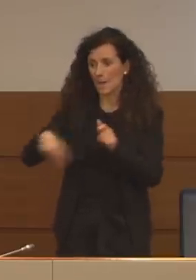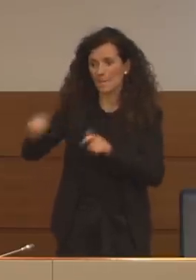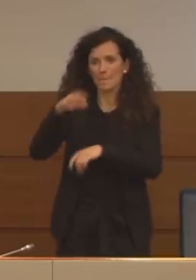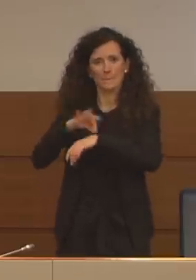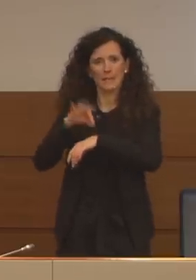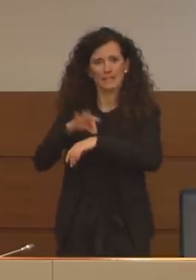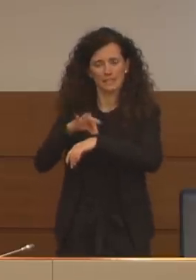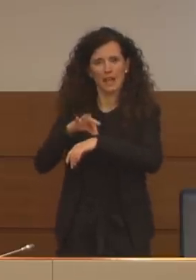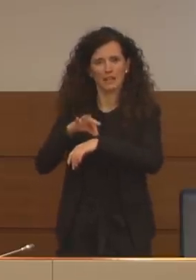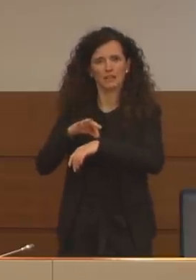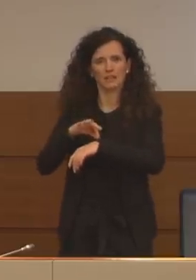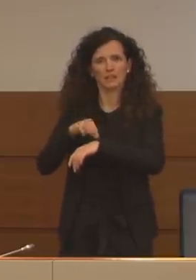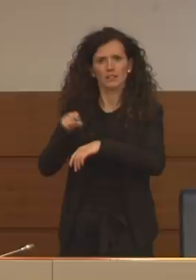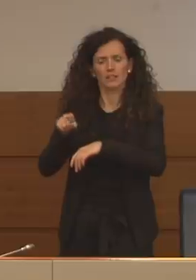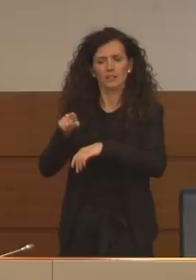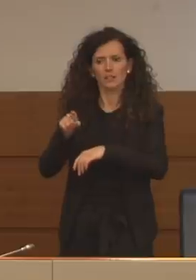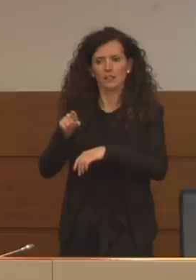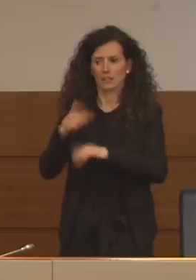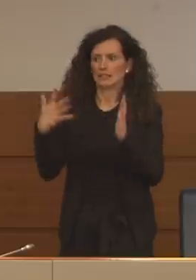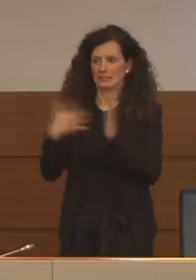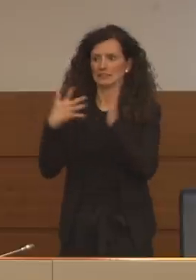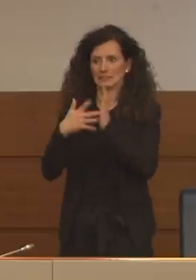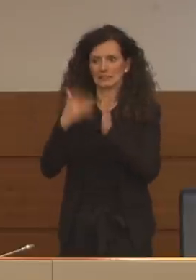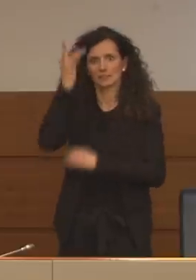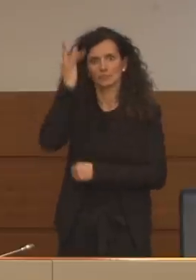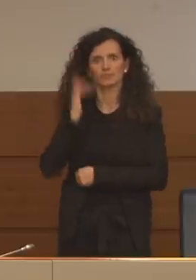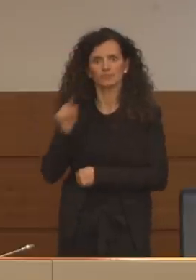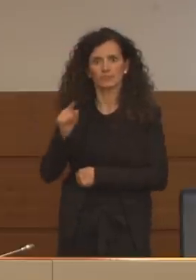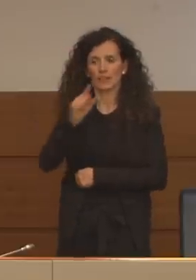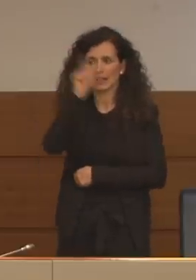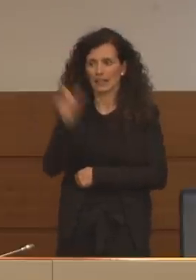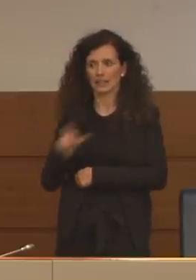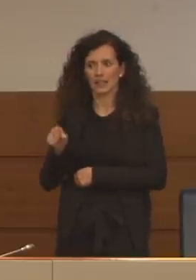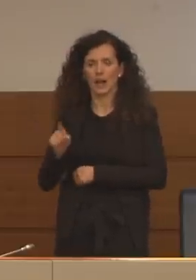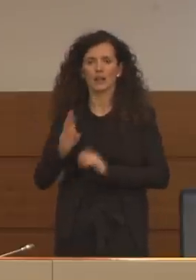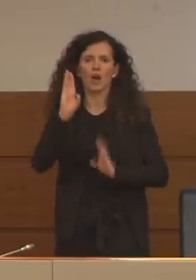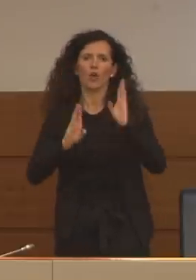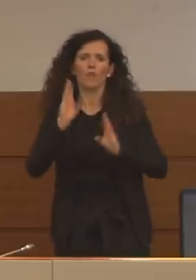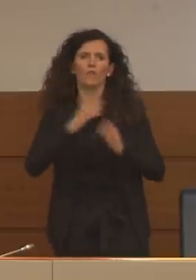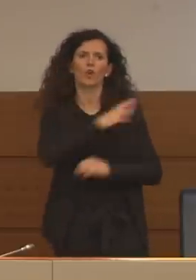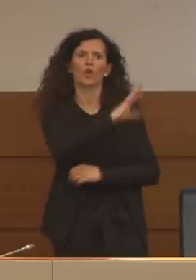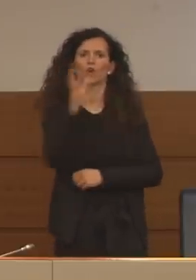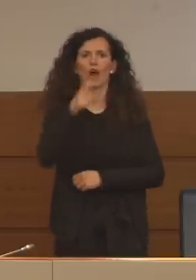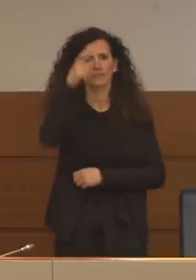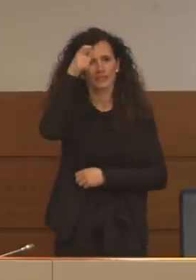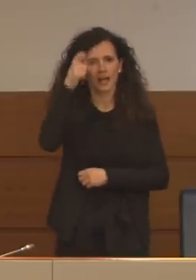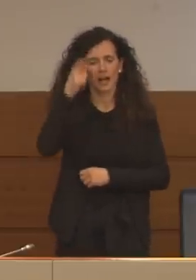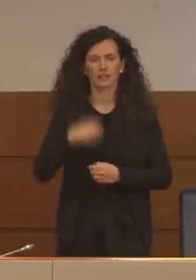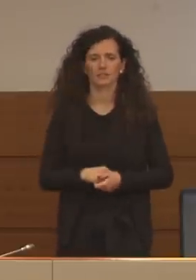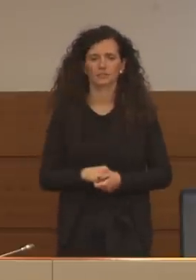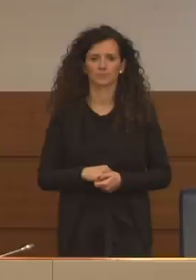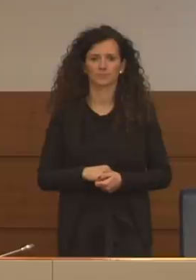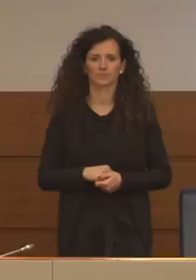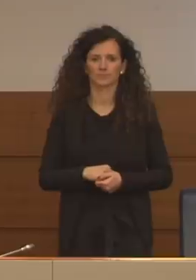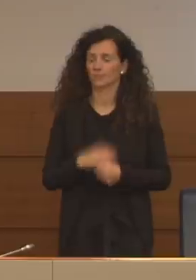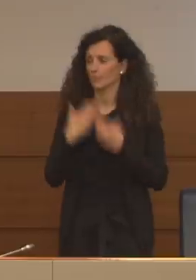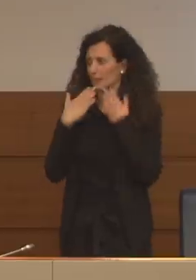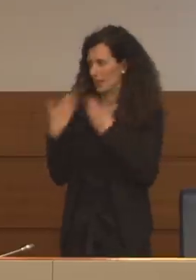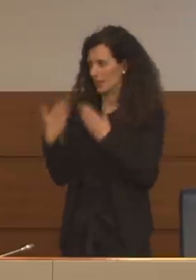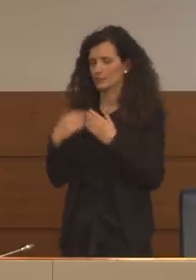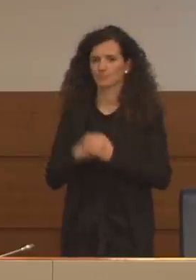appare essere più critico più severo in italia rispetto alle esperienze in altri paesi voglio